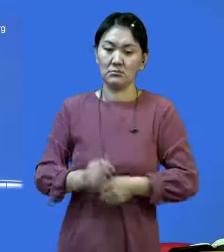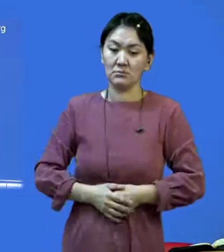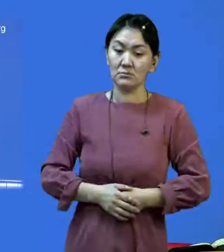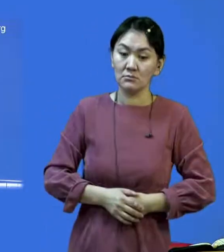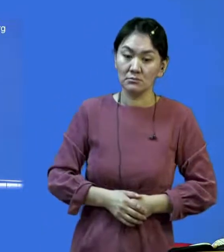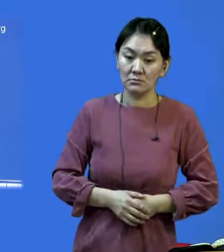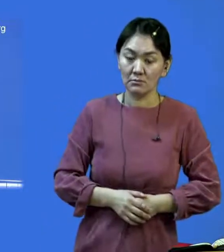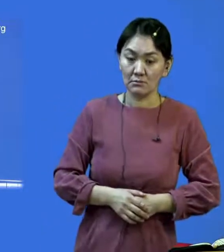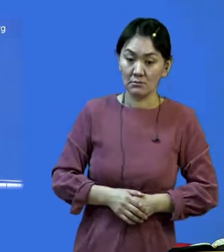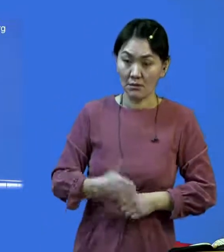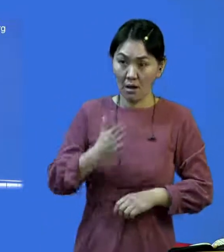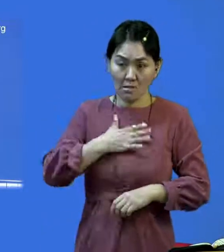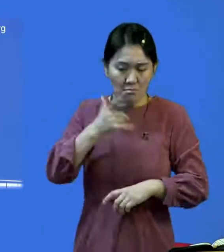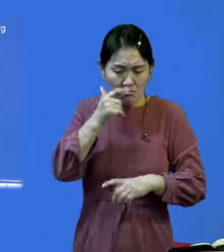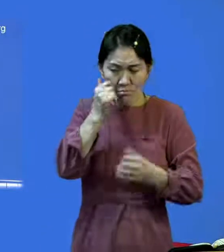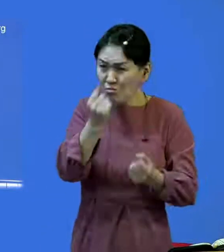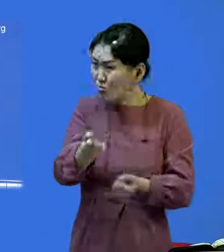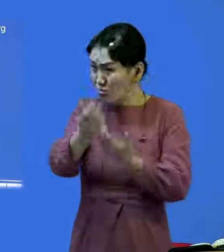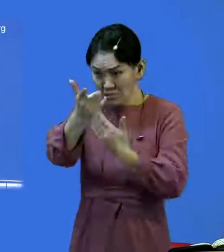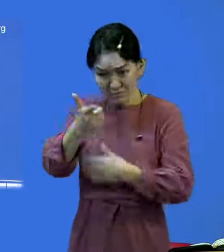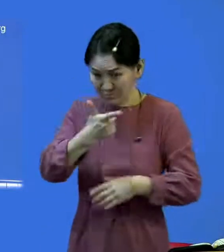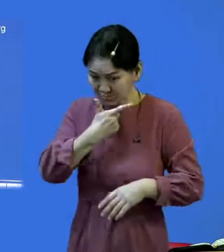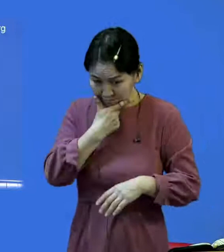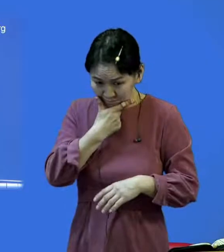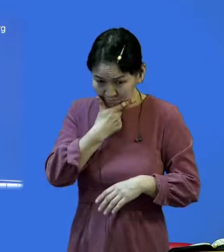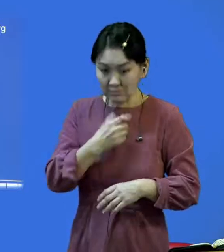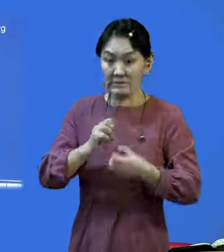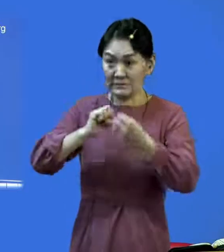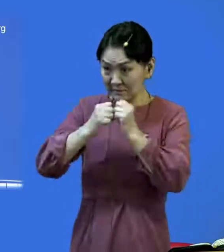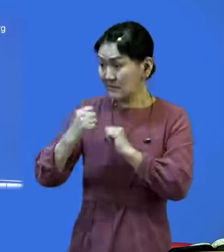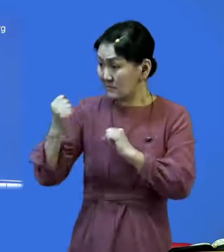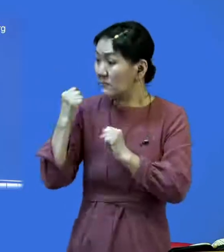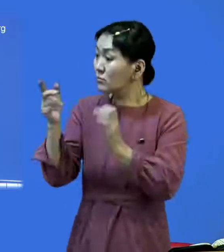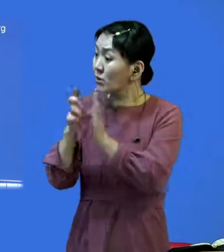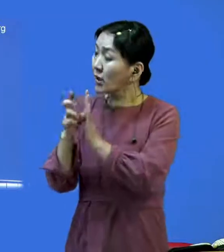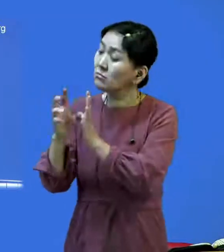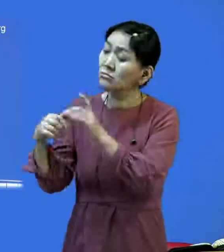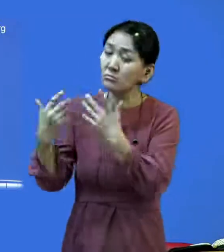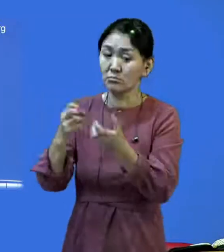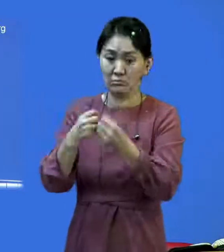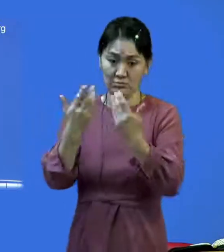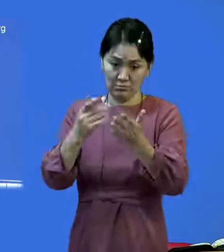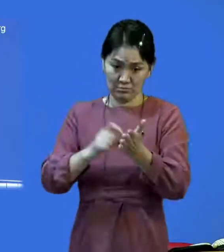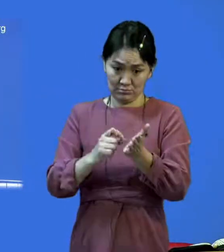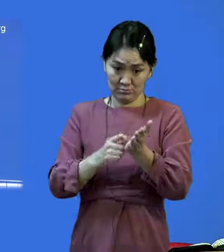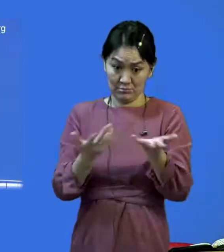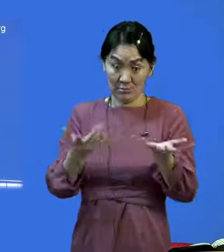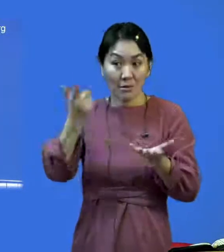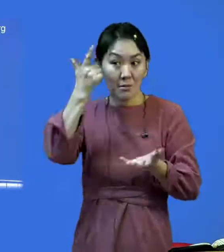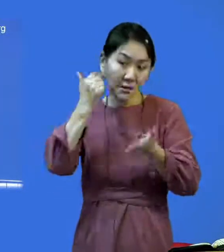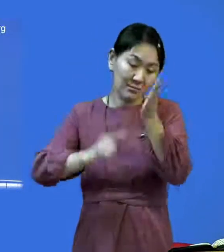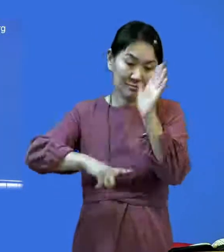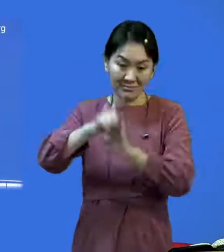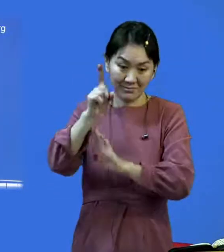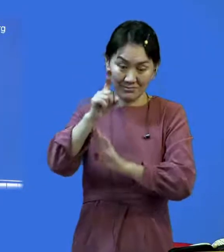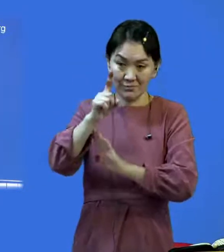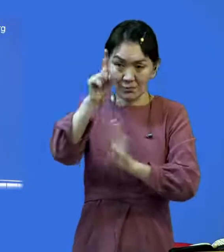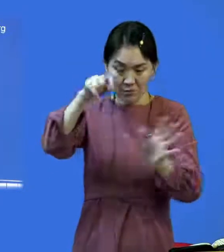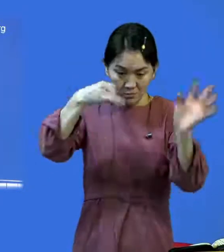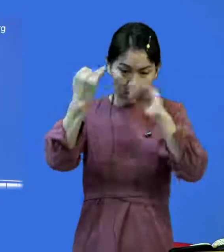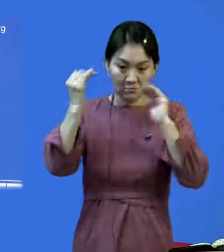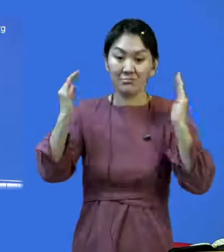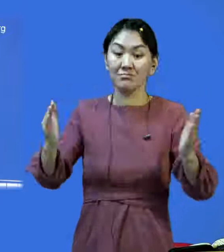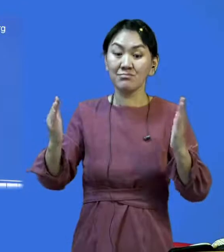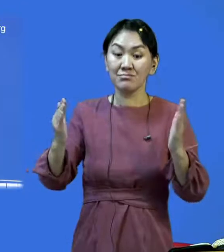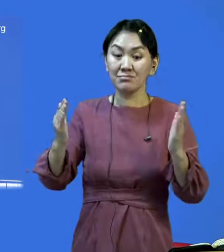Тийм ээ. Амиа өргөж чаддгүй юм аа гэхэд хийж болох чадах зүйлсүүдээ хийх хэрэгтэй үстэй. Тэгвэл маргаашнаас ахуулаар 1-7 өдрийн